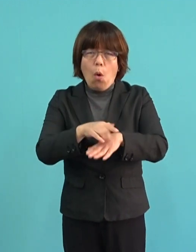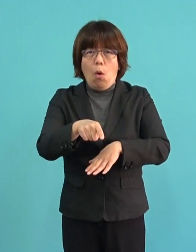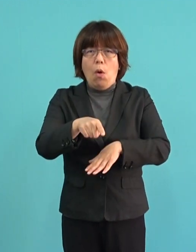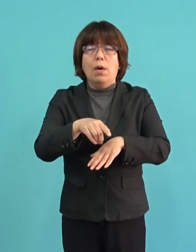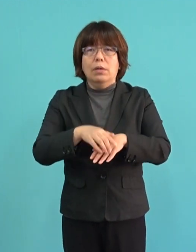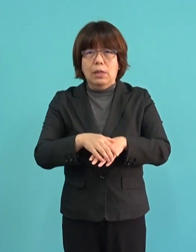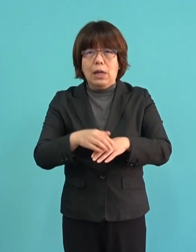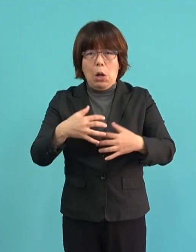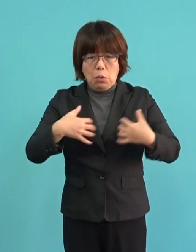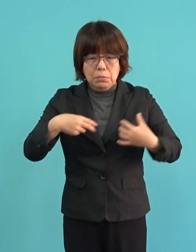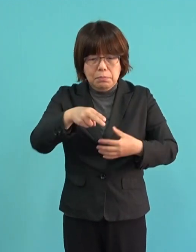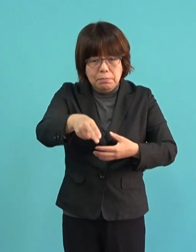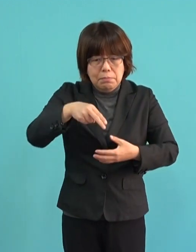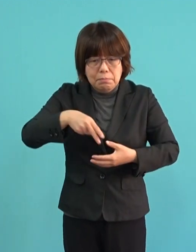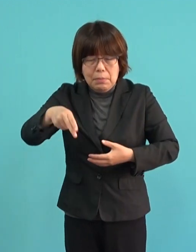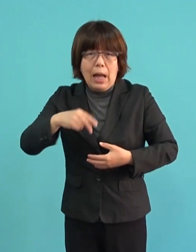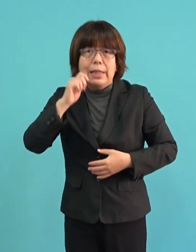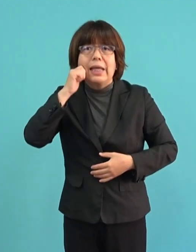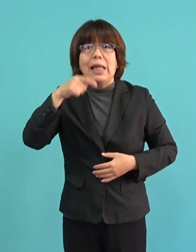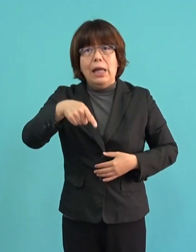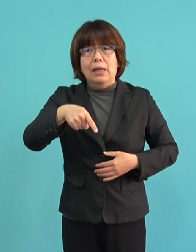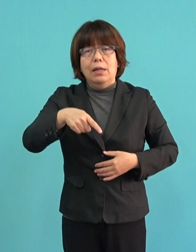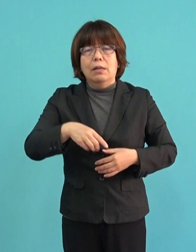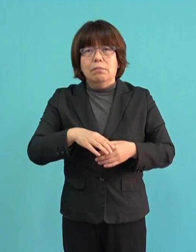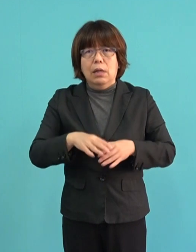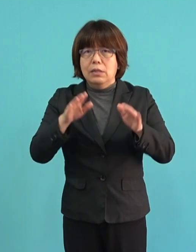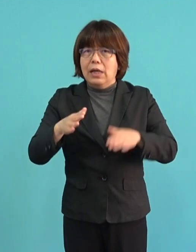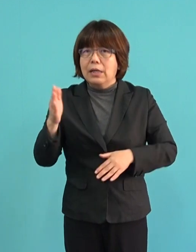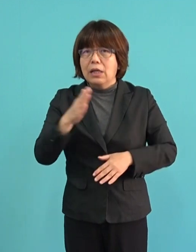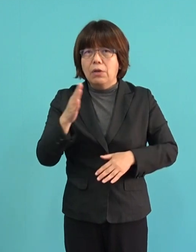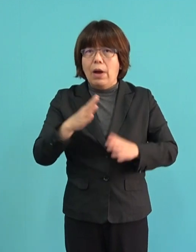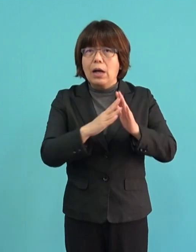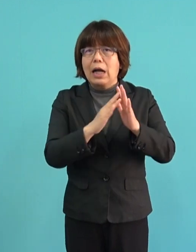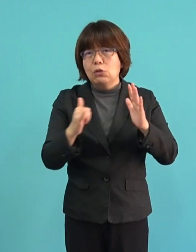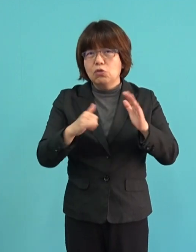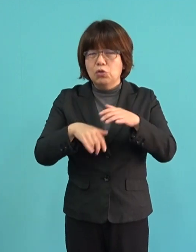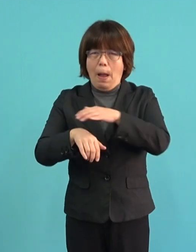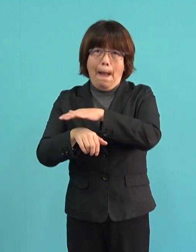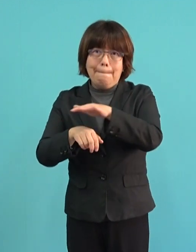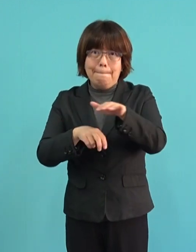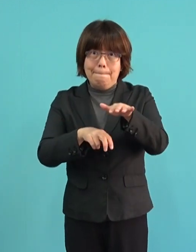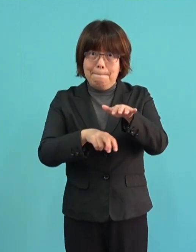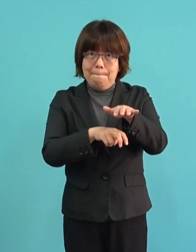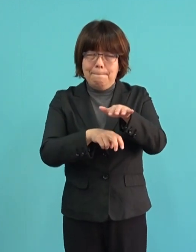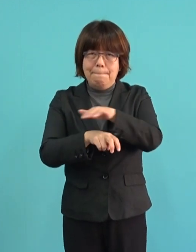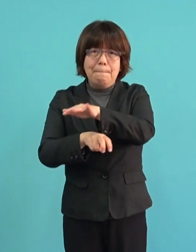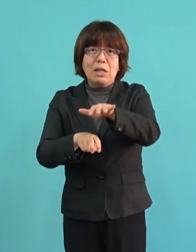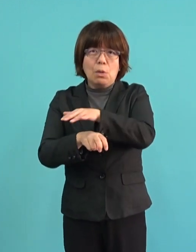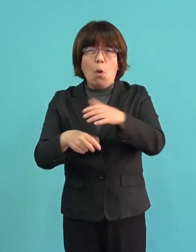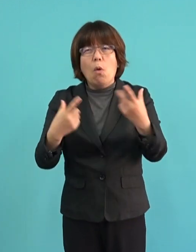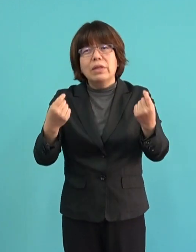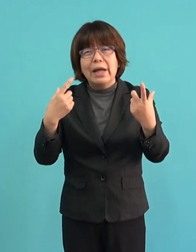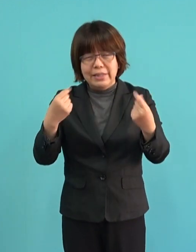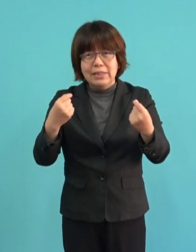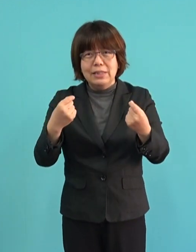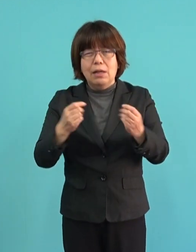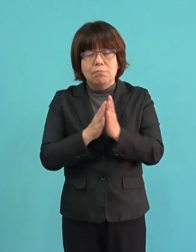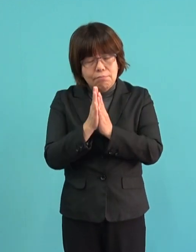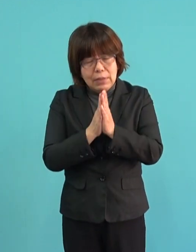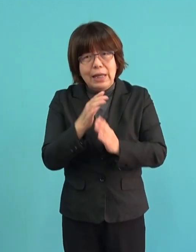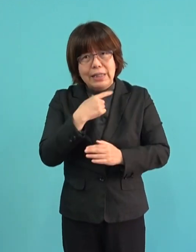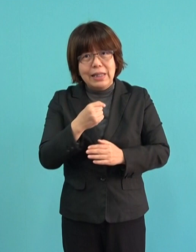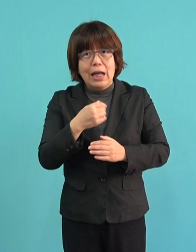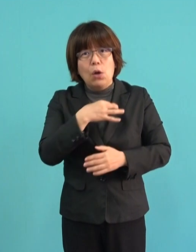いわゆるお骨だけができないということになりますあの最近は家族同様にペット見送られる方が多いの